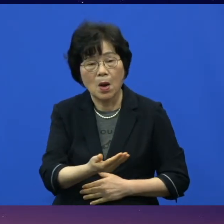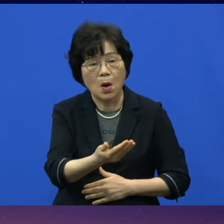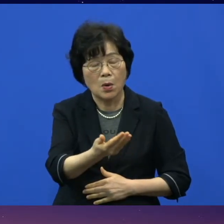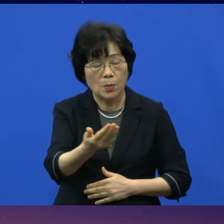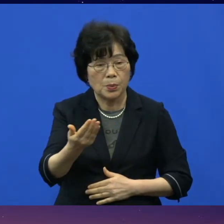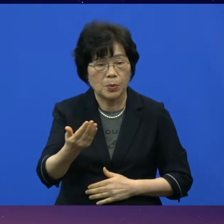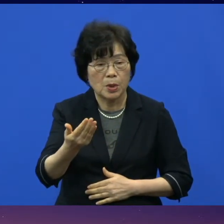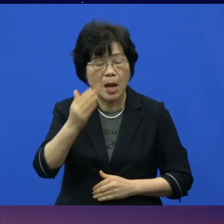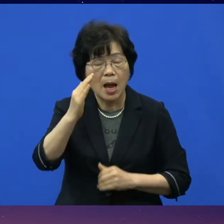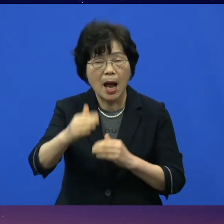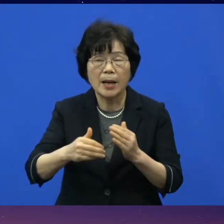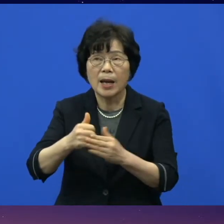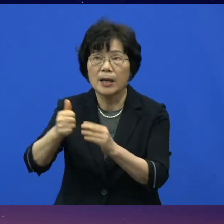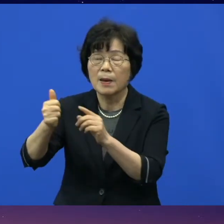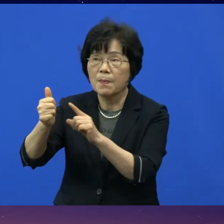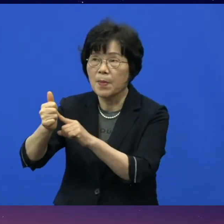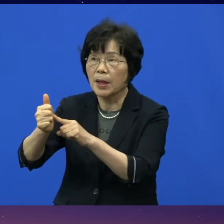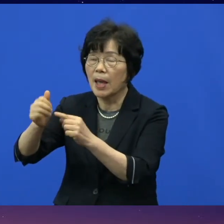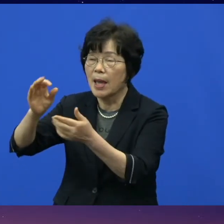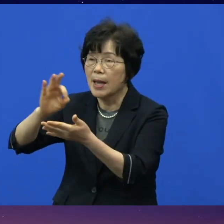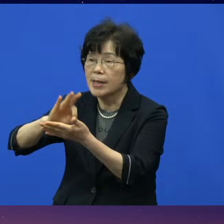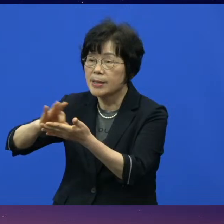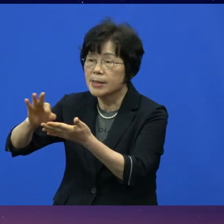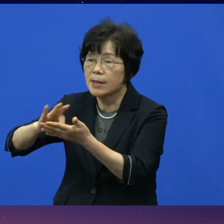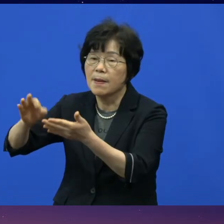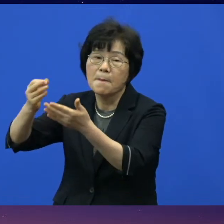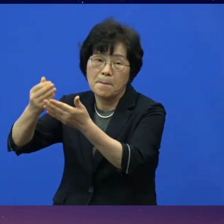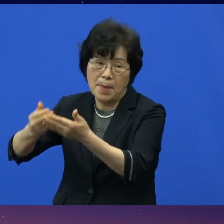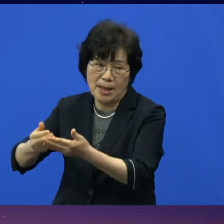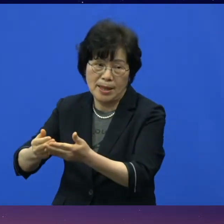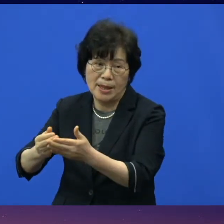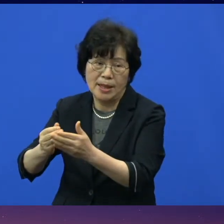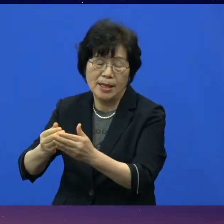우리는 하나님에게 쓰임을 받습니다.